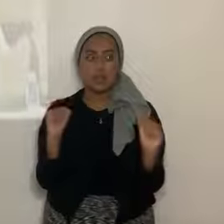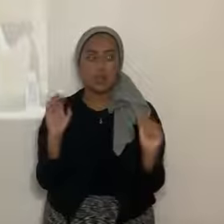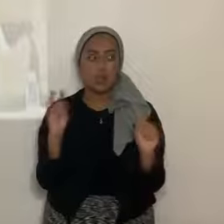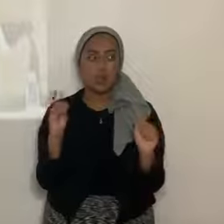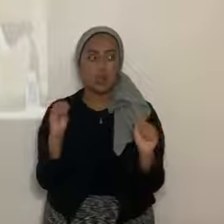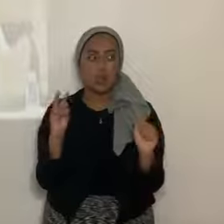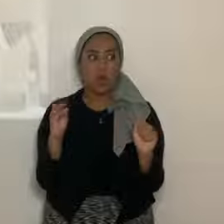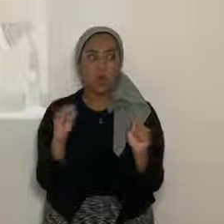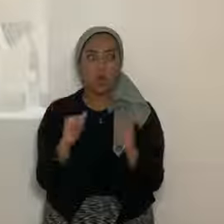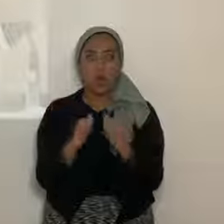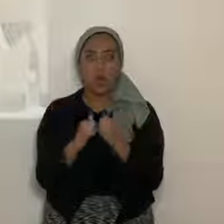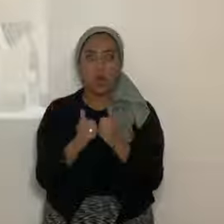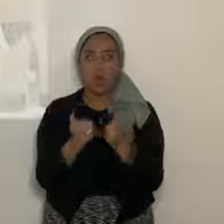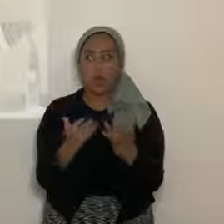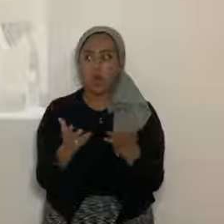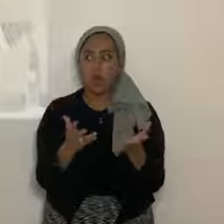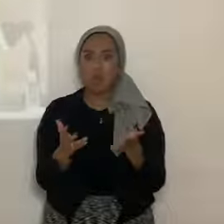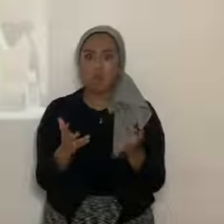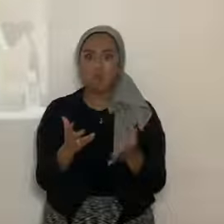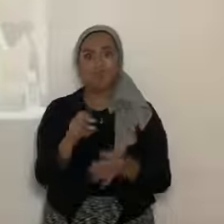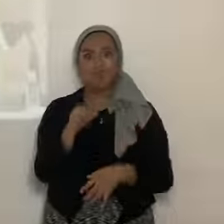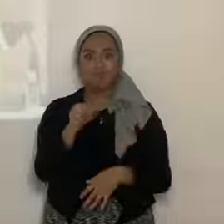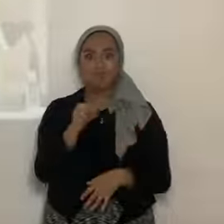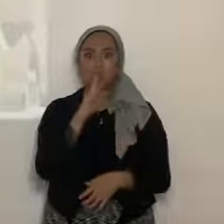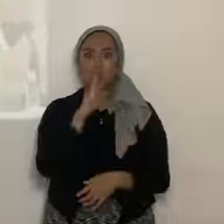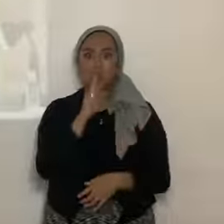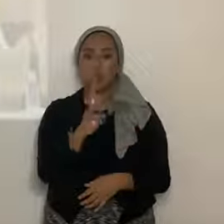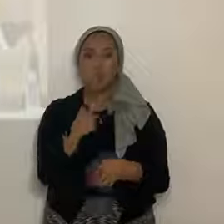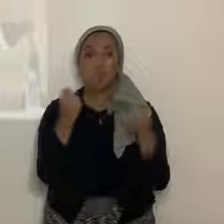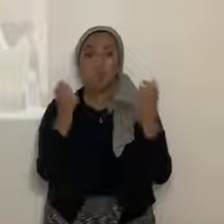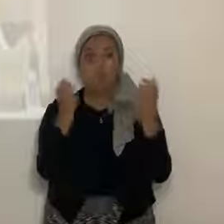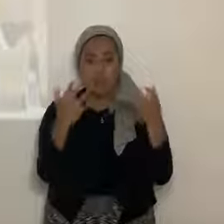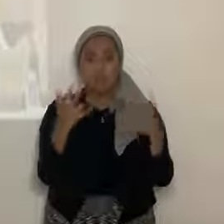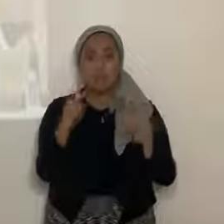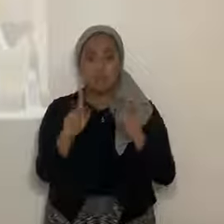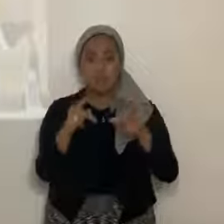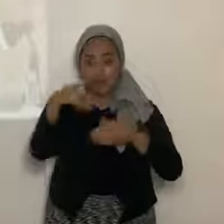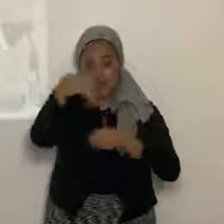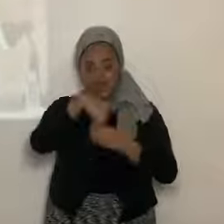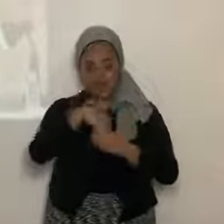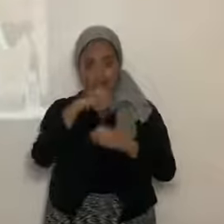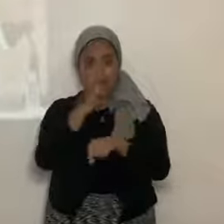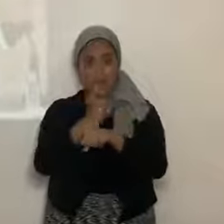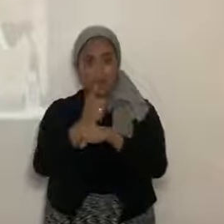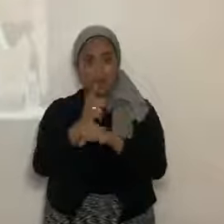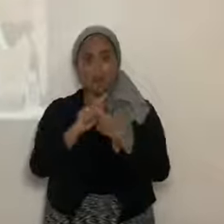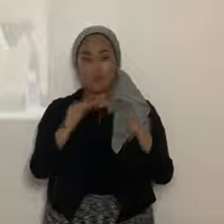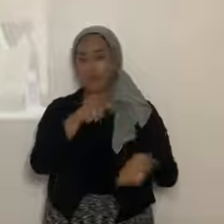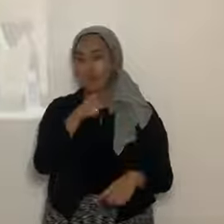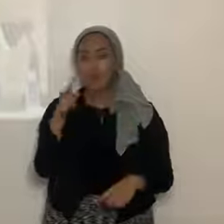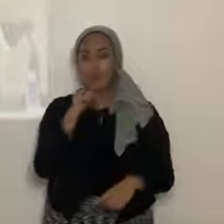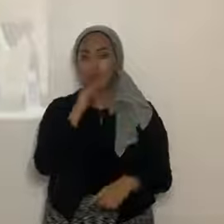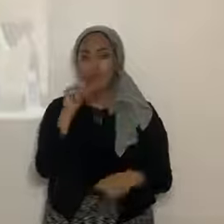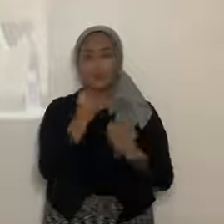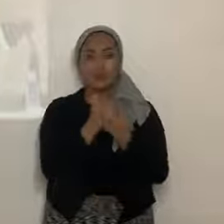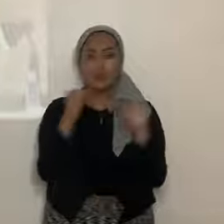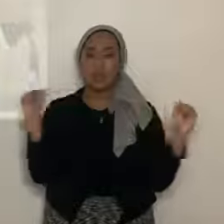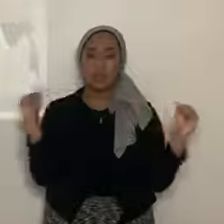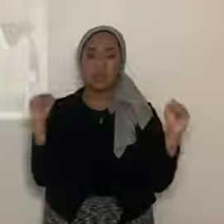¿Cómo, Rubén? Sí, así es. Muchos están dentro de la Keila, pero no son salvos. Vamos a 2 de Tesalonicenses,